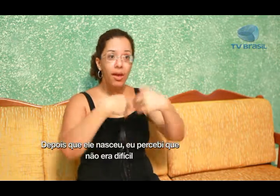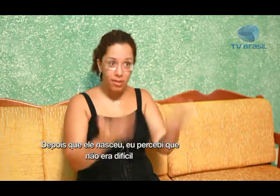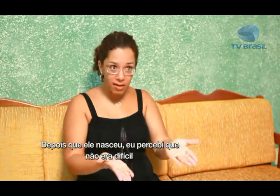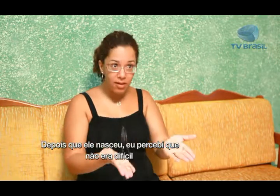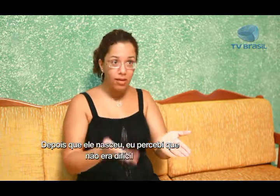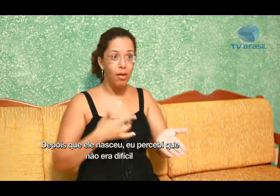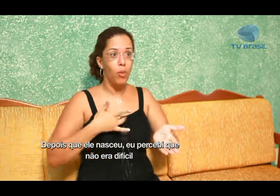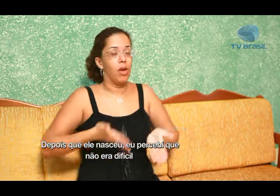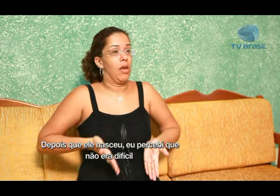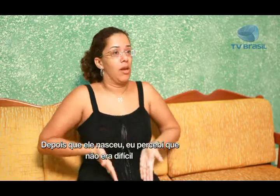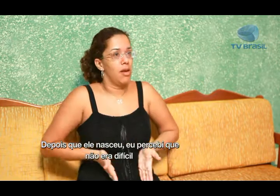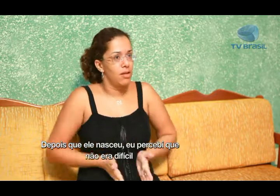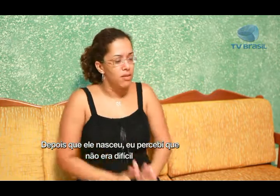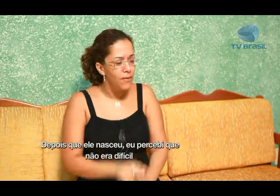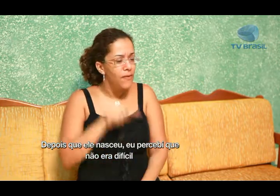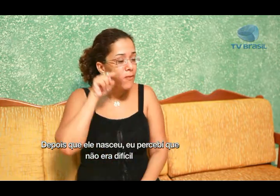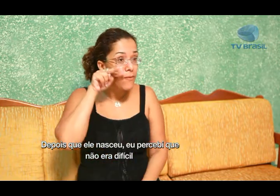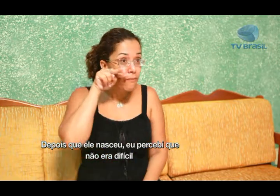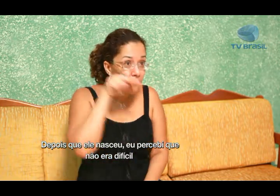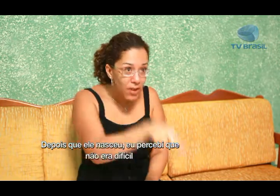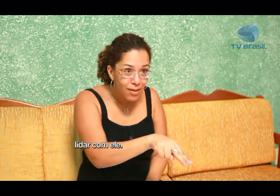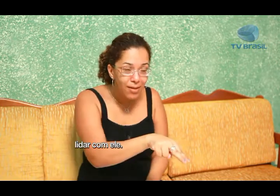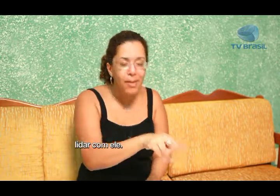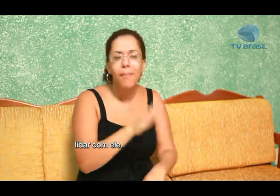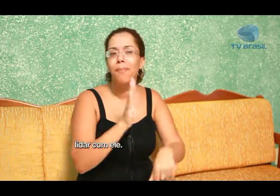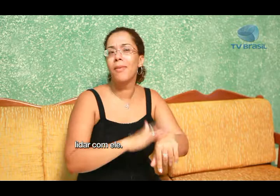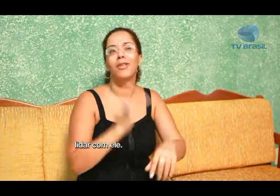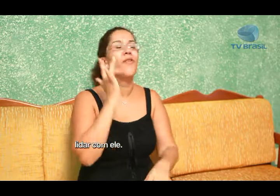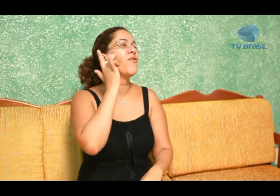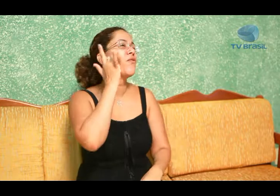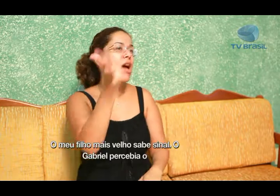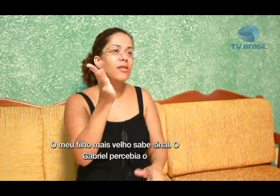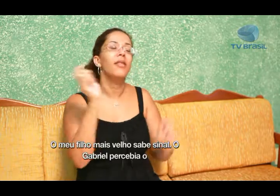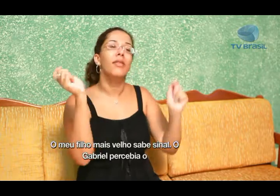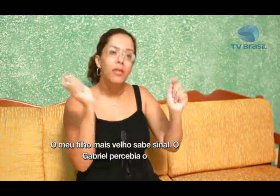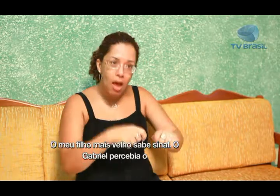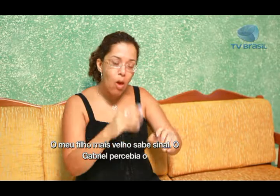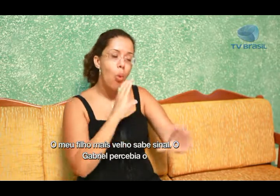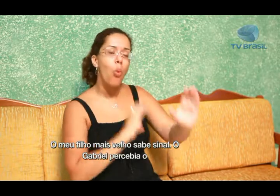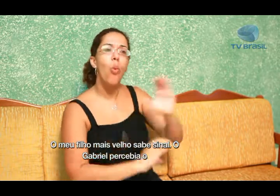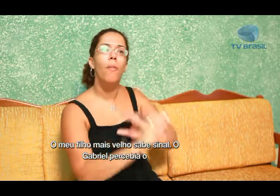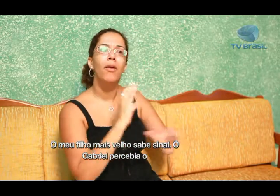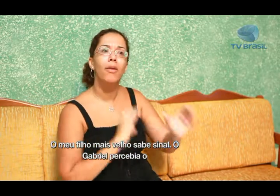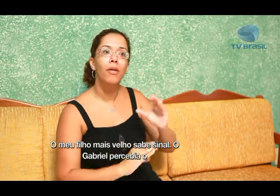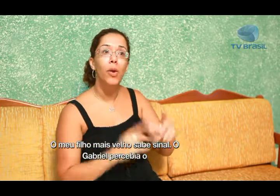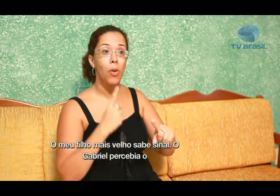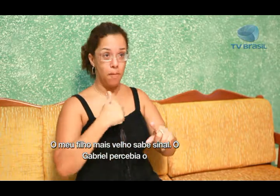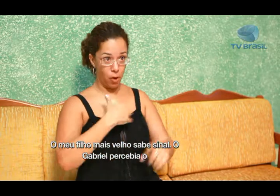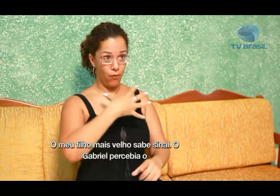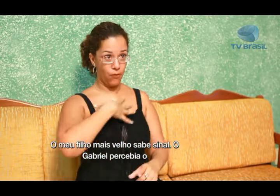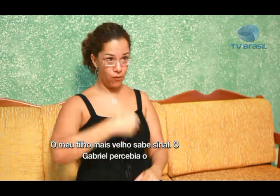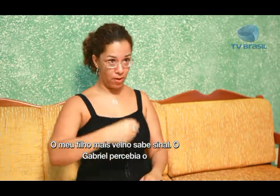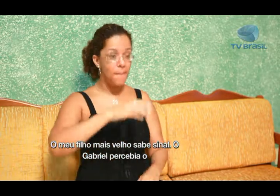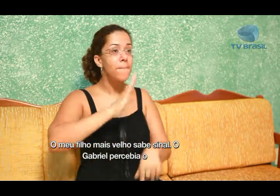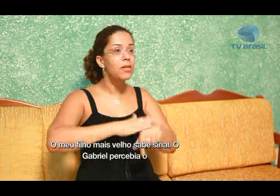Depois que ele nasceu, eu percebi que não era difícil lidar com ele. O meu filho mais velho sabe sinal. O Gabriel percebia o